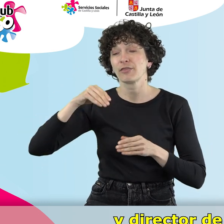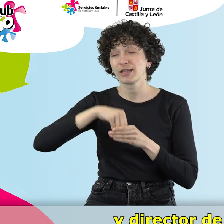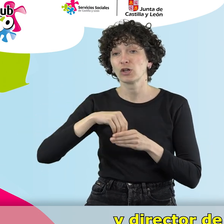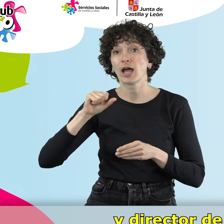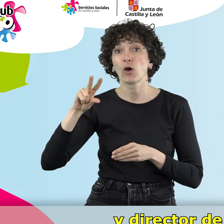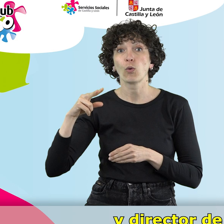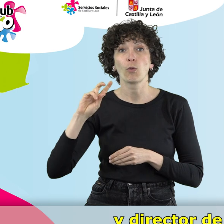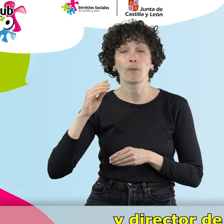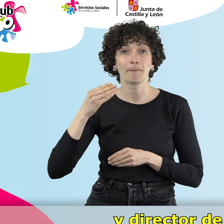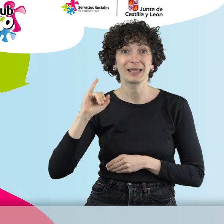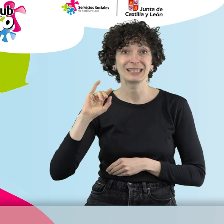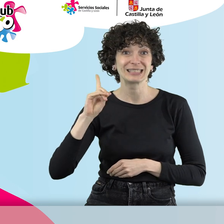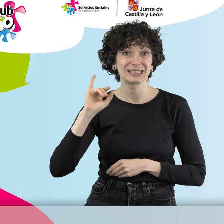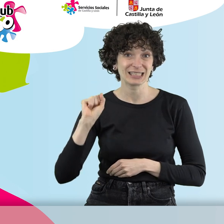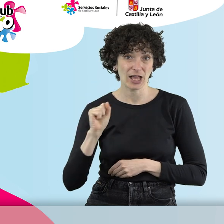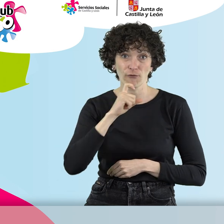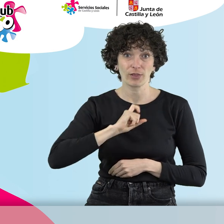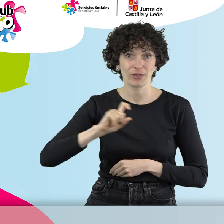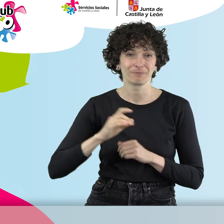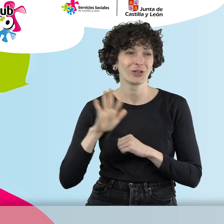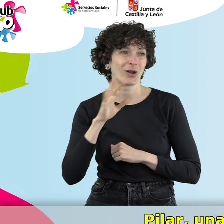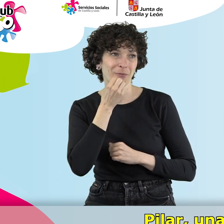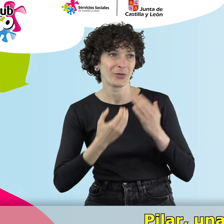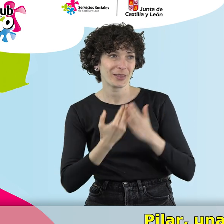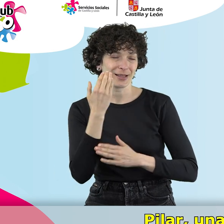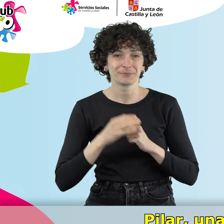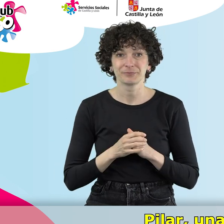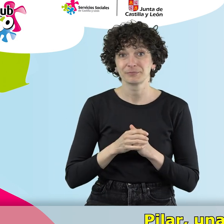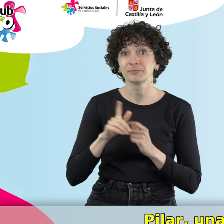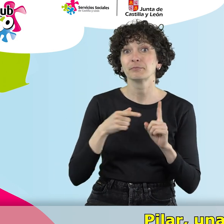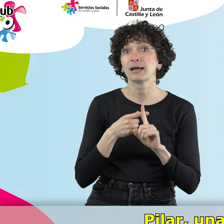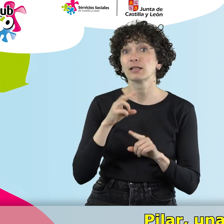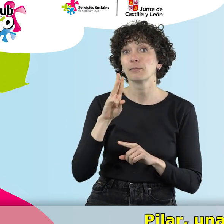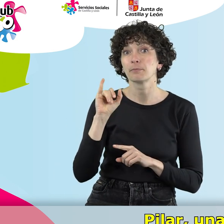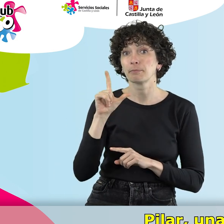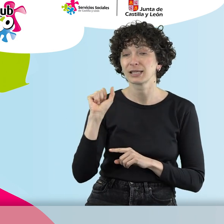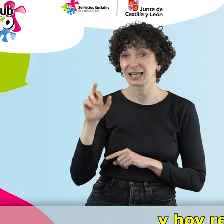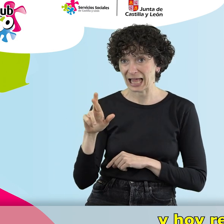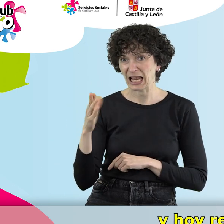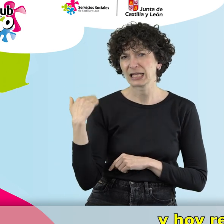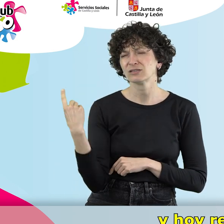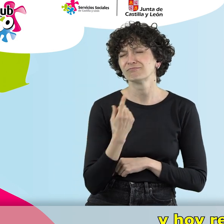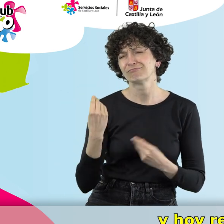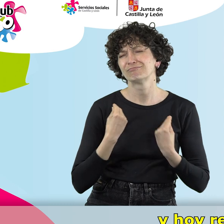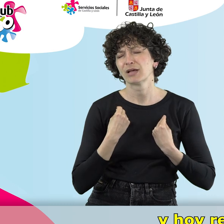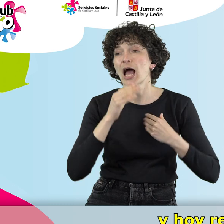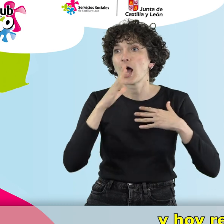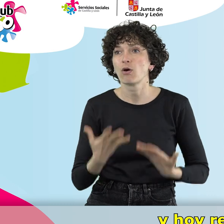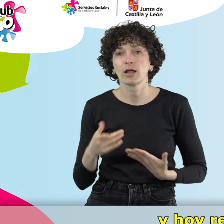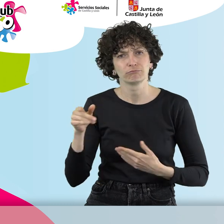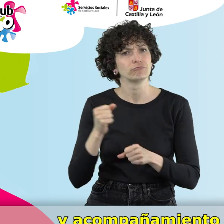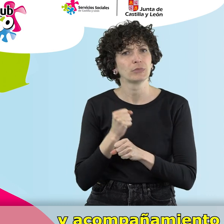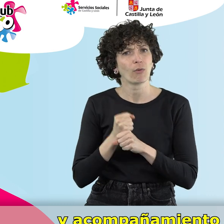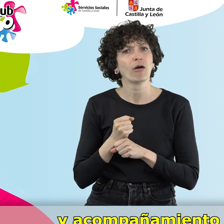Auvixa Fundación. Hola, buenos días, Concha. Pilar, una mujer que ha vivido la soledad y hoy realiza una gran labor